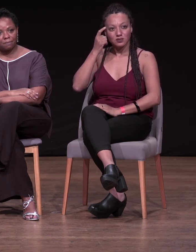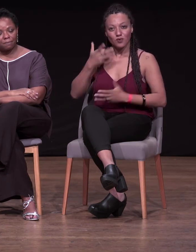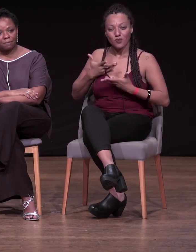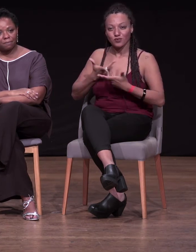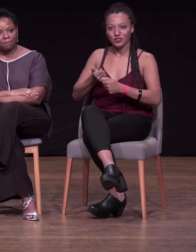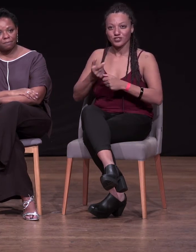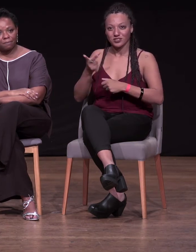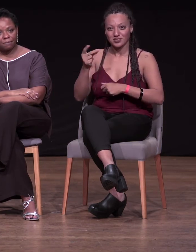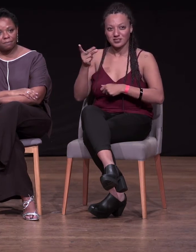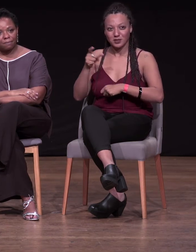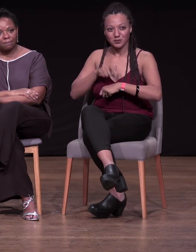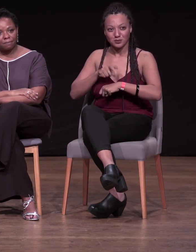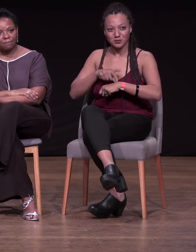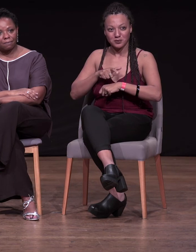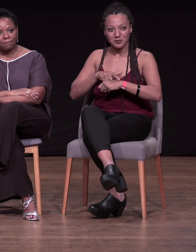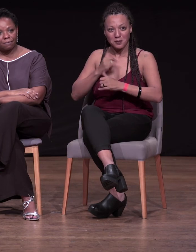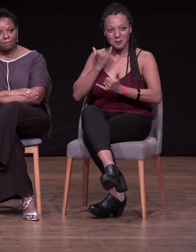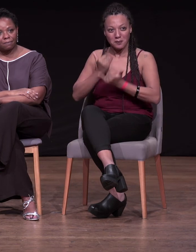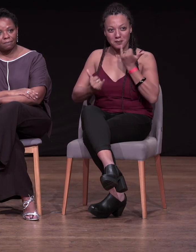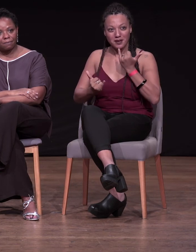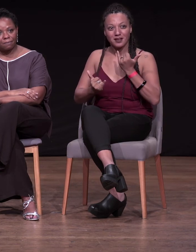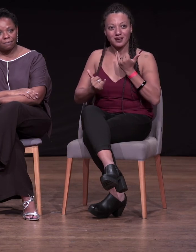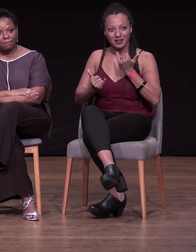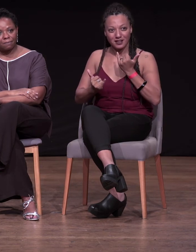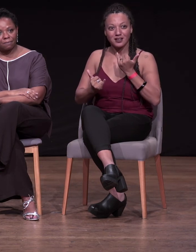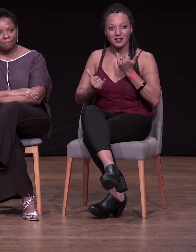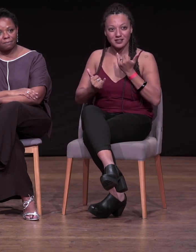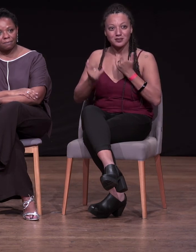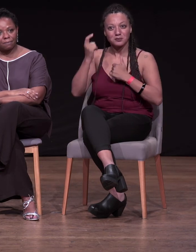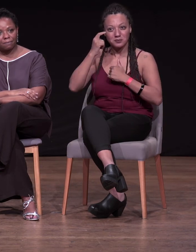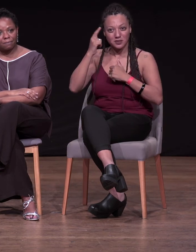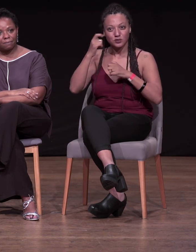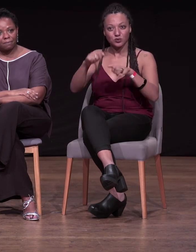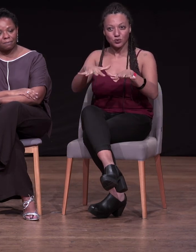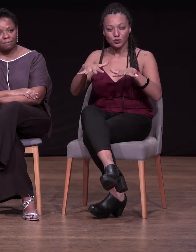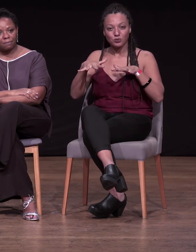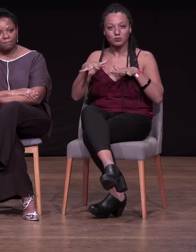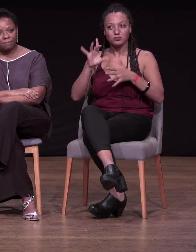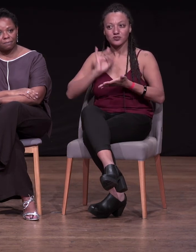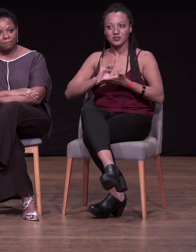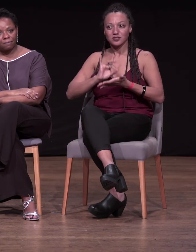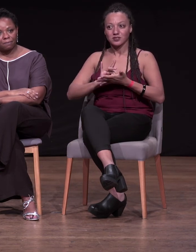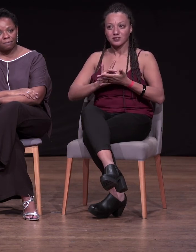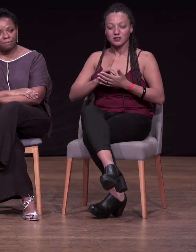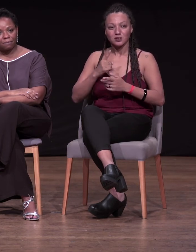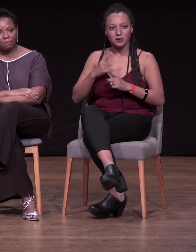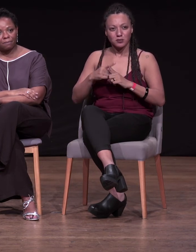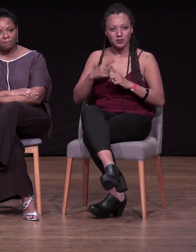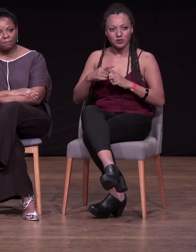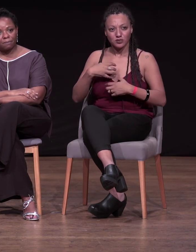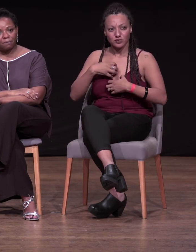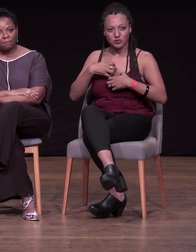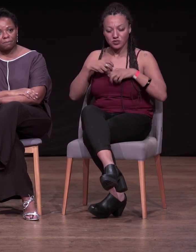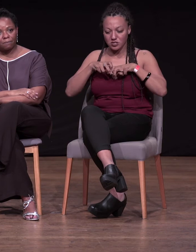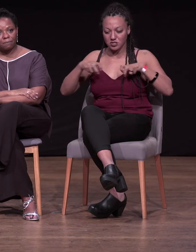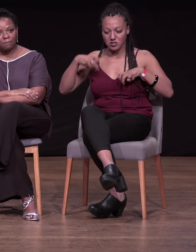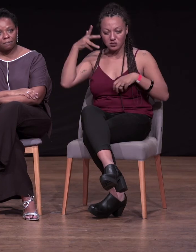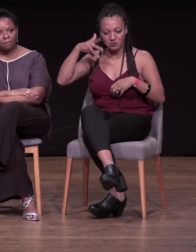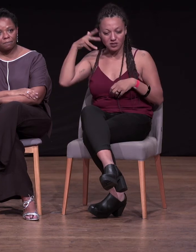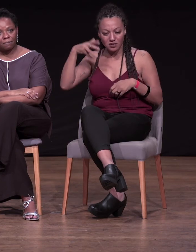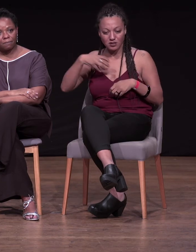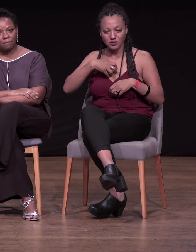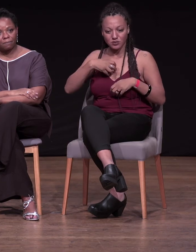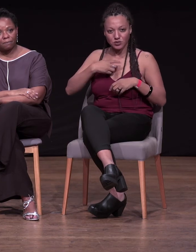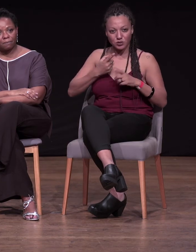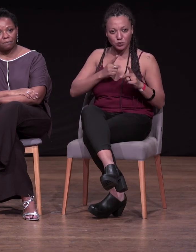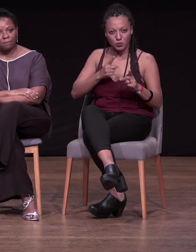que parece que, de fato, foi pensada para o público agora também, pelas provocações, pela composição,